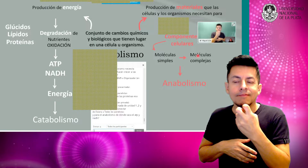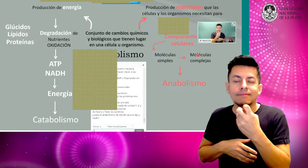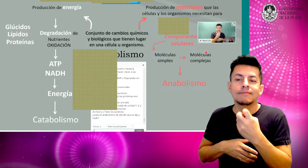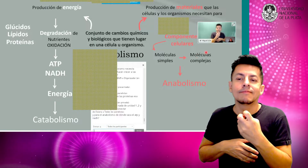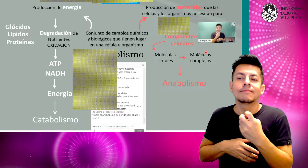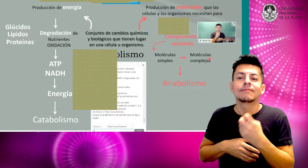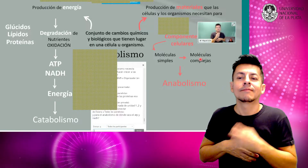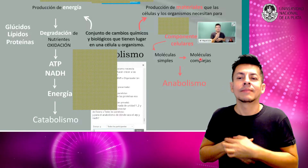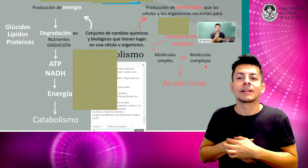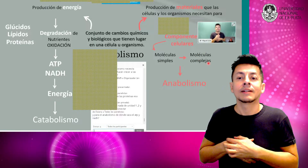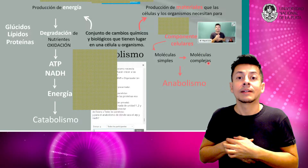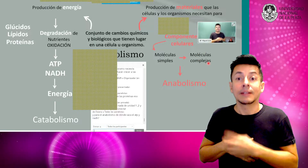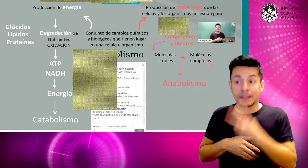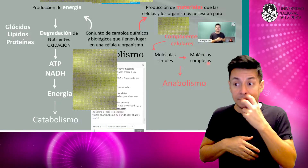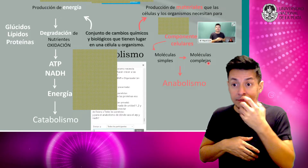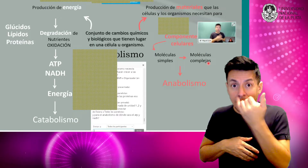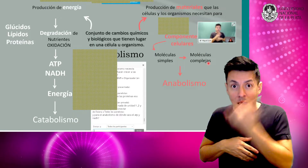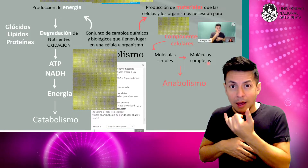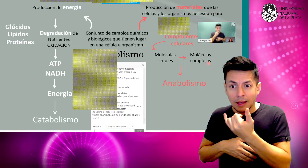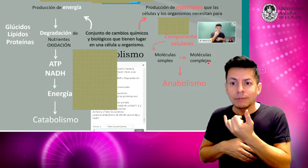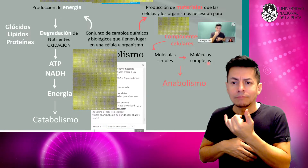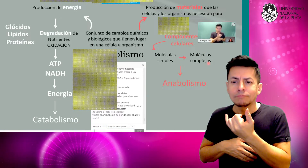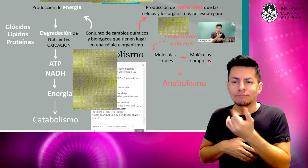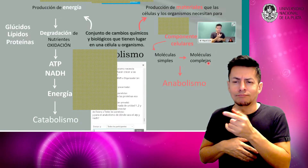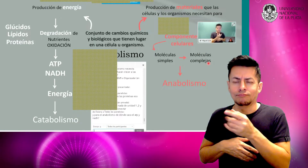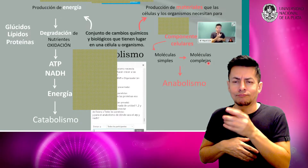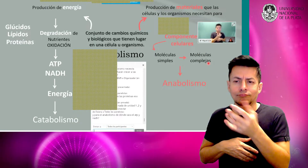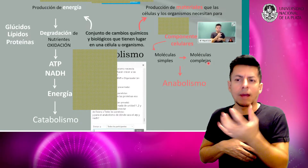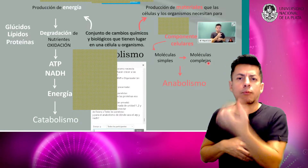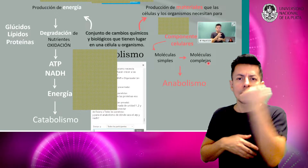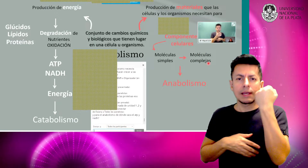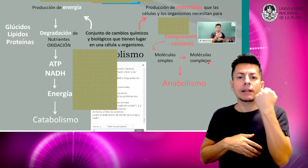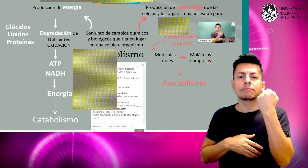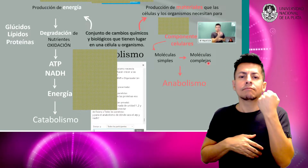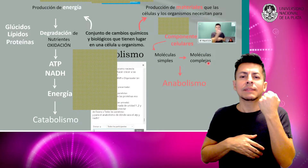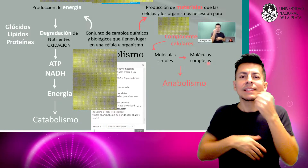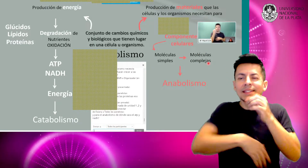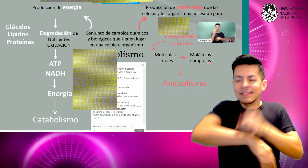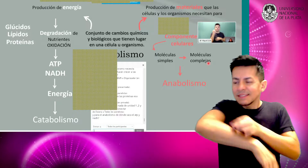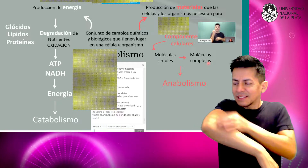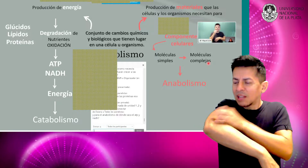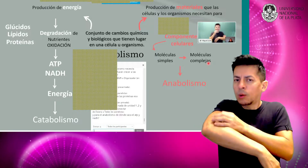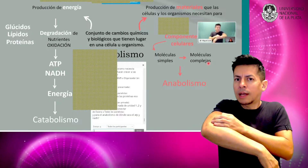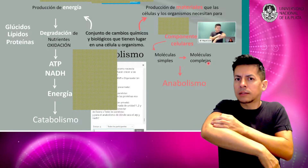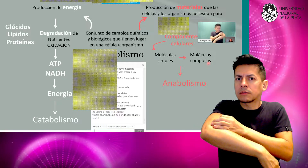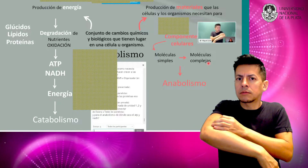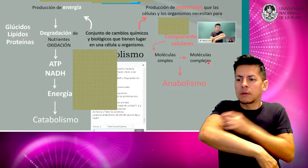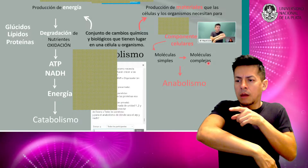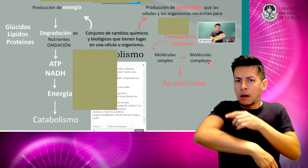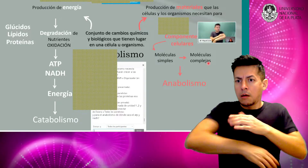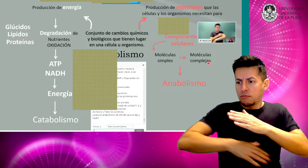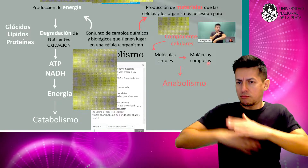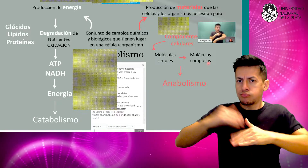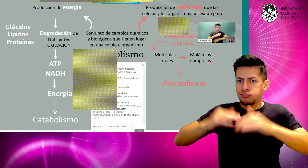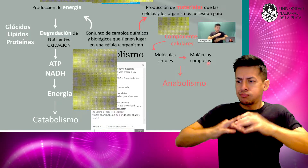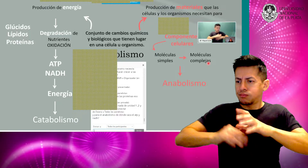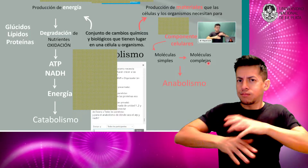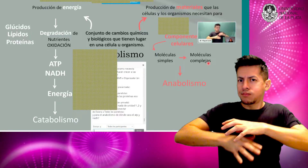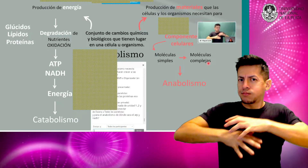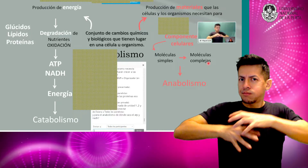para construir moléculas complejas que formen parte de nuestras células, para crecer, ¿sí?